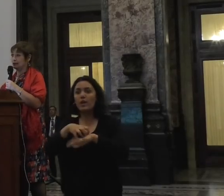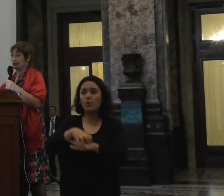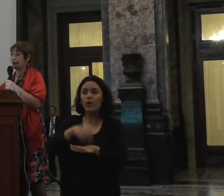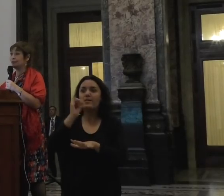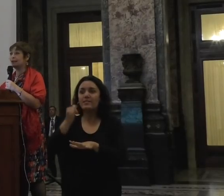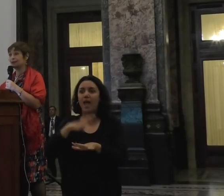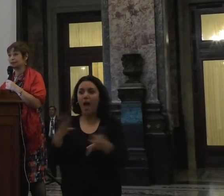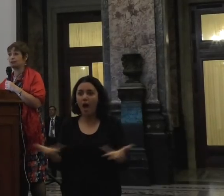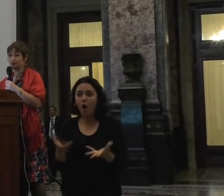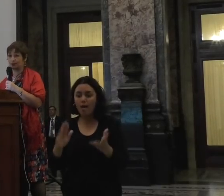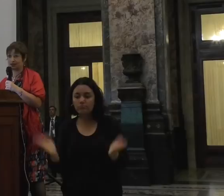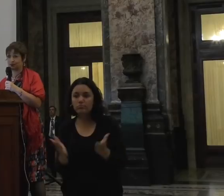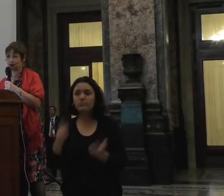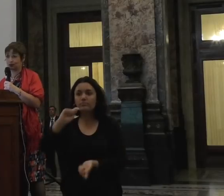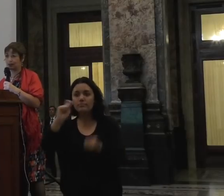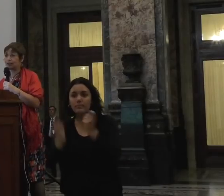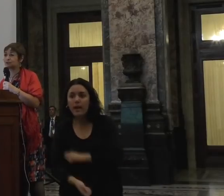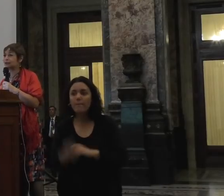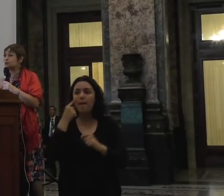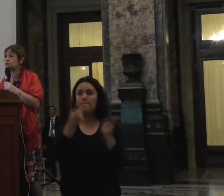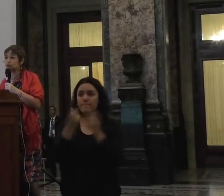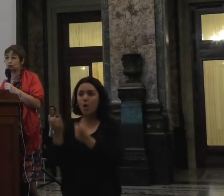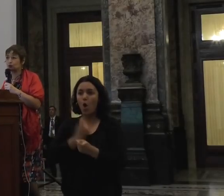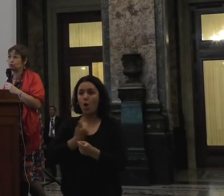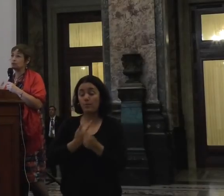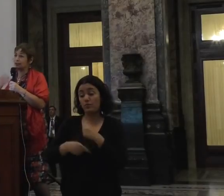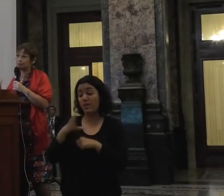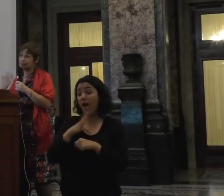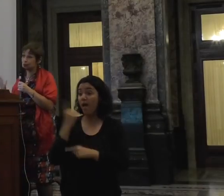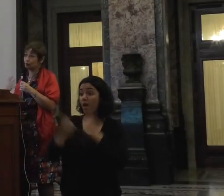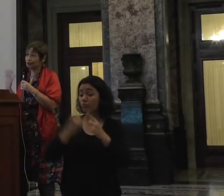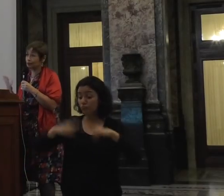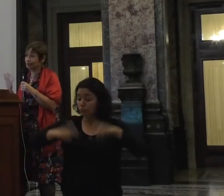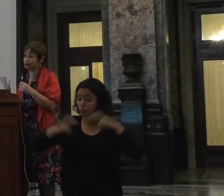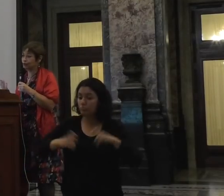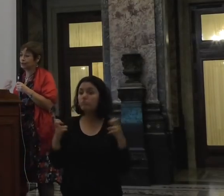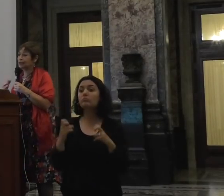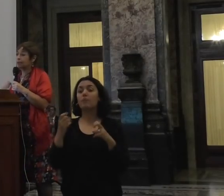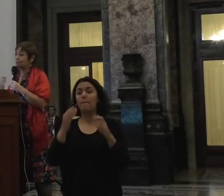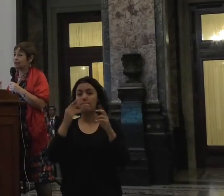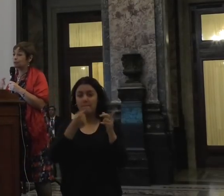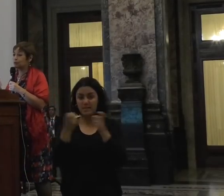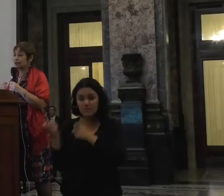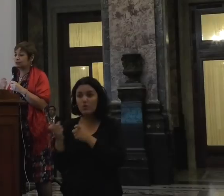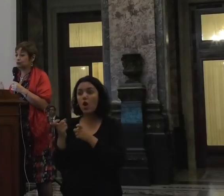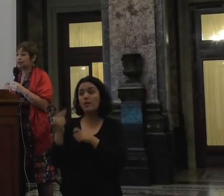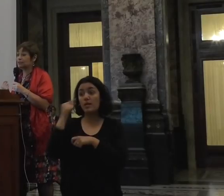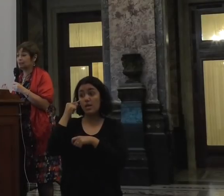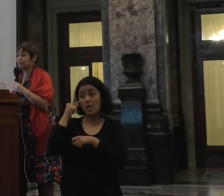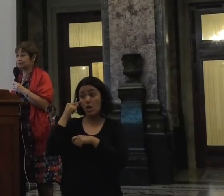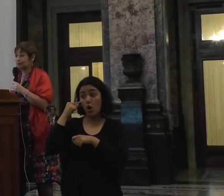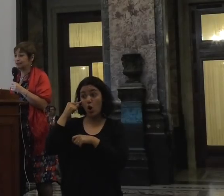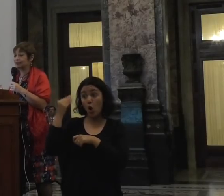lugar y van a afectar nuestra percepción. Entonces, tenemos muchos trucos en percepción y en cognición para poder